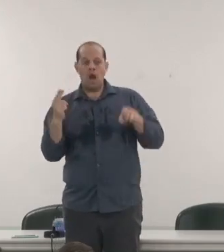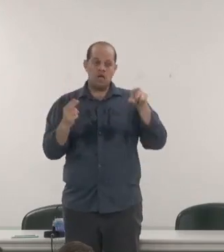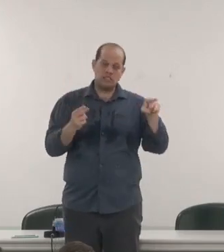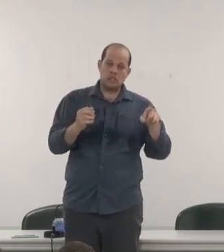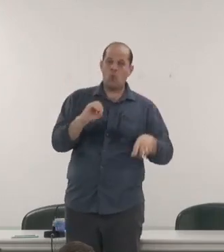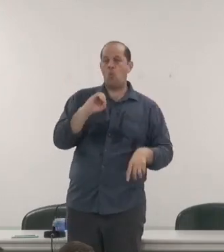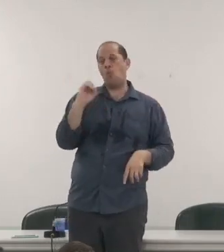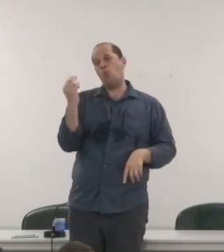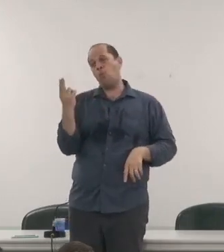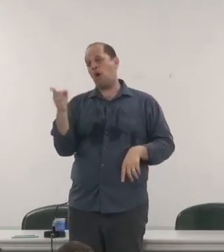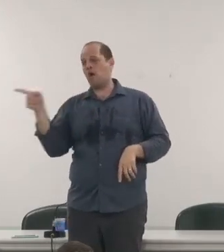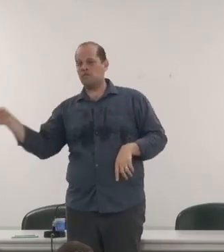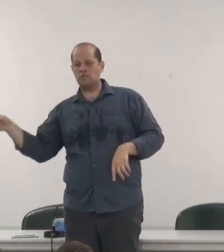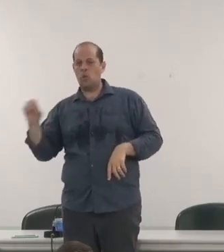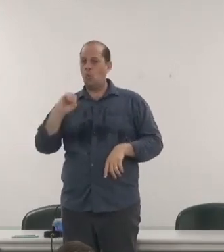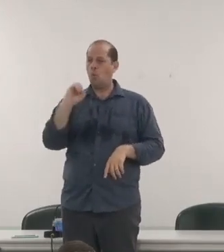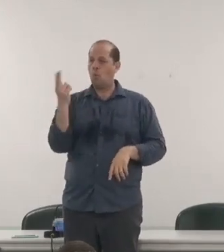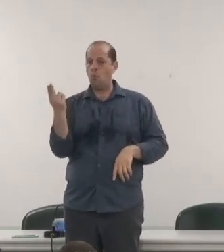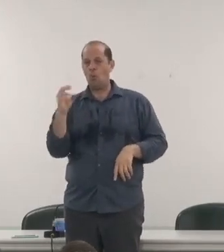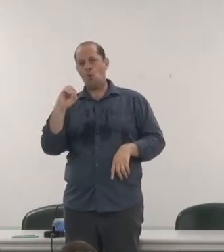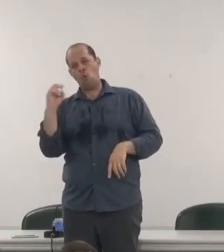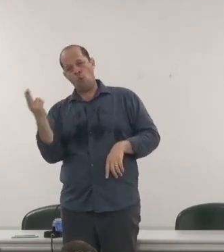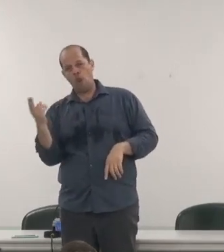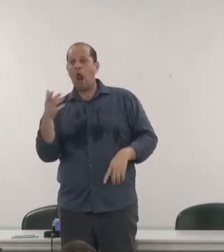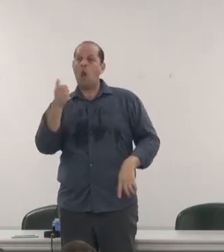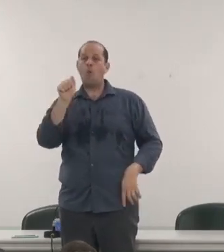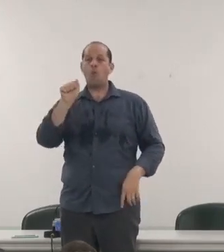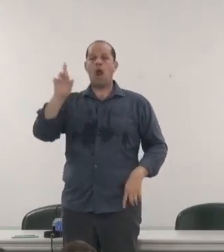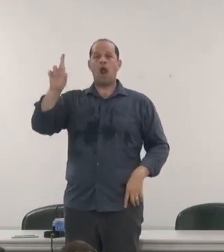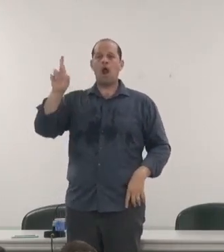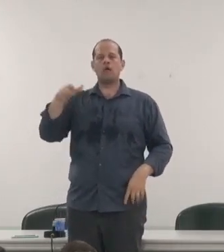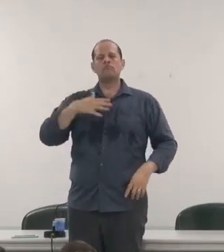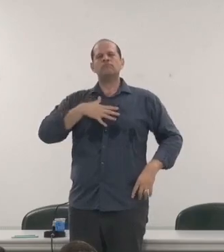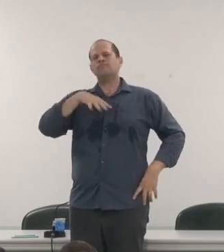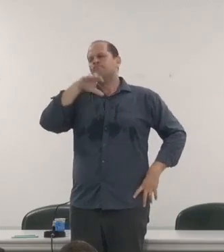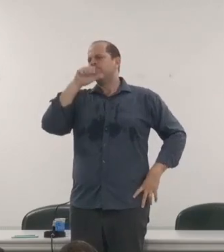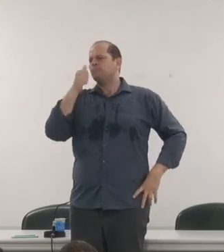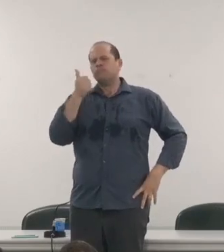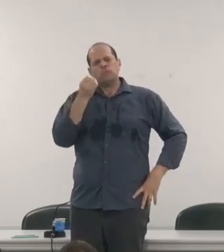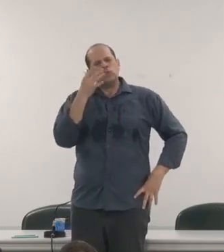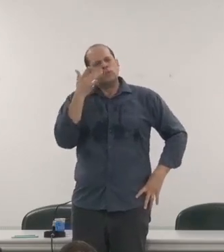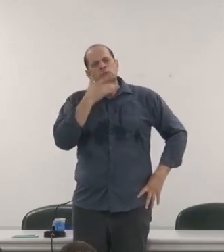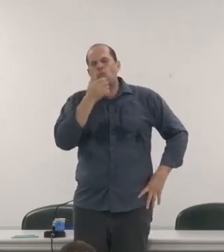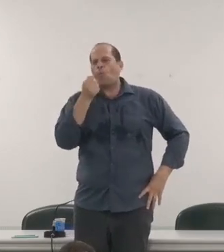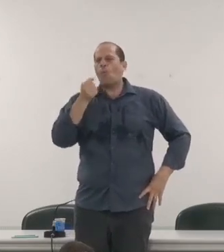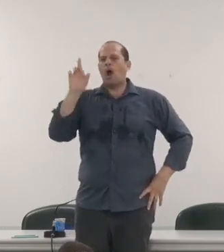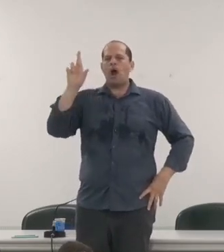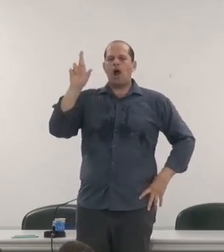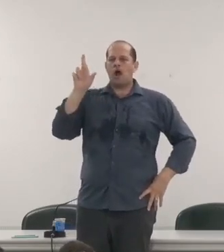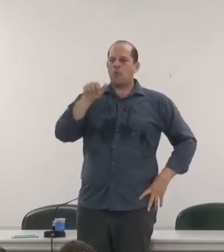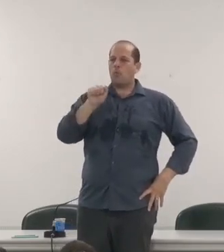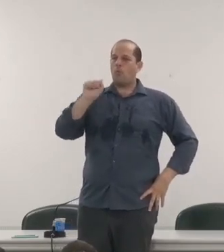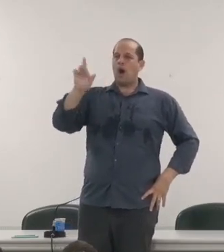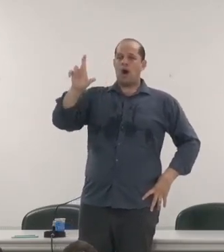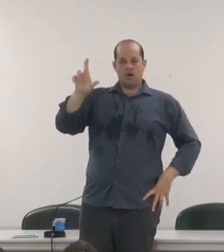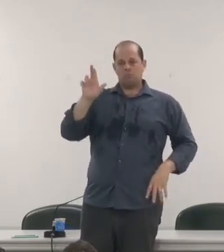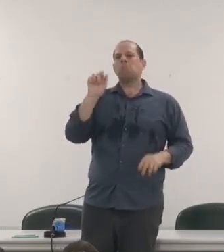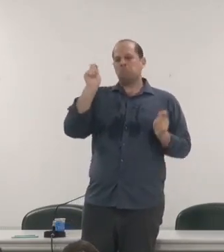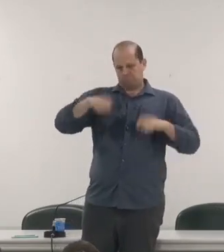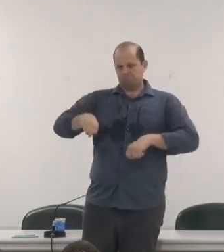é incorporado como a letra E acentuada, ou, que é ou ar, o sinal de ar